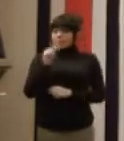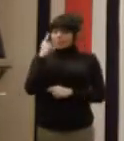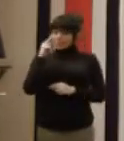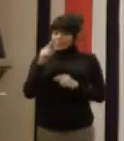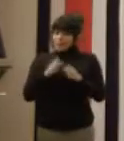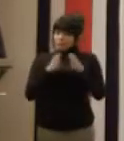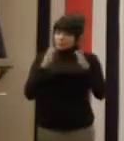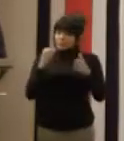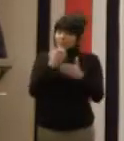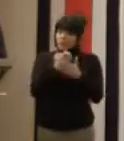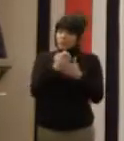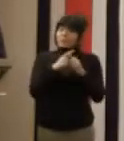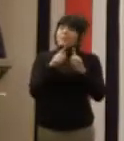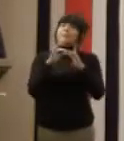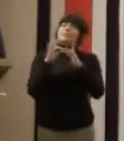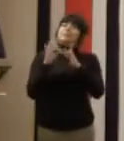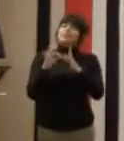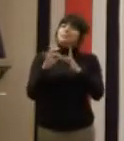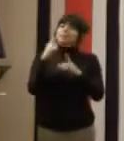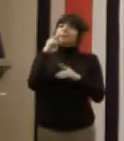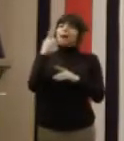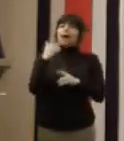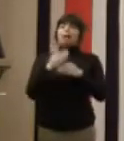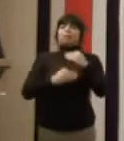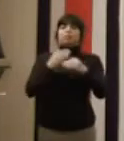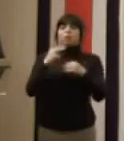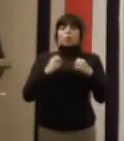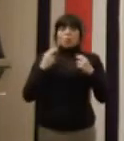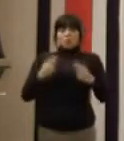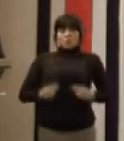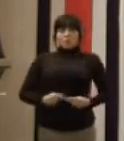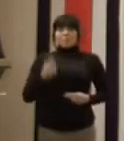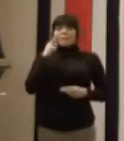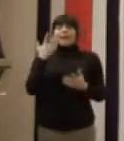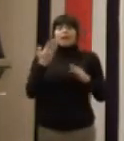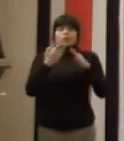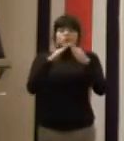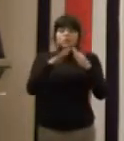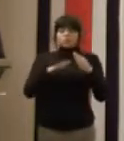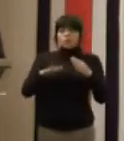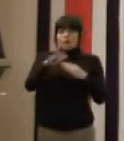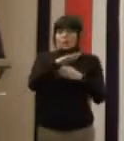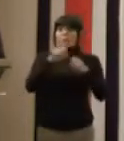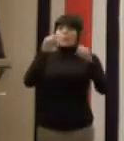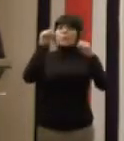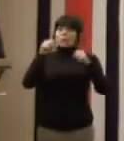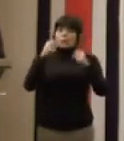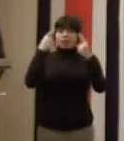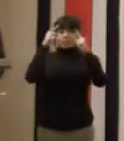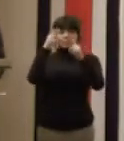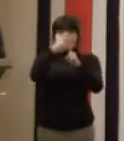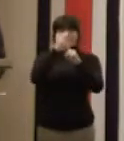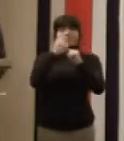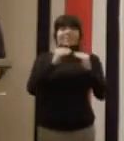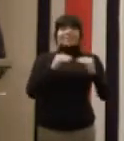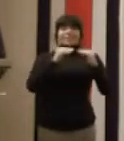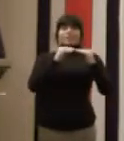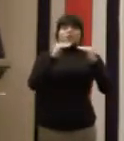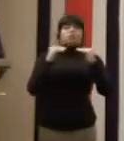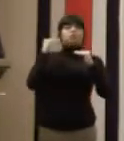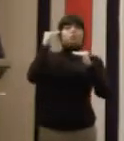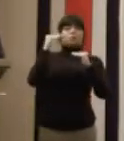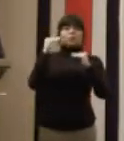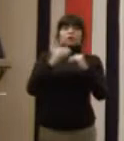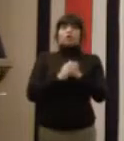crecimiento económico, pero fundamentalmente para el progreso humano, para que las y los ciudadanos puedan alcanzar niveles